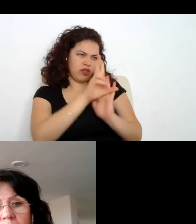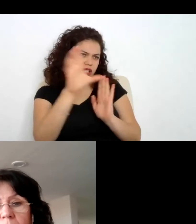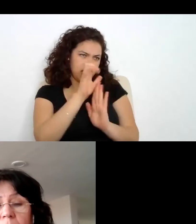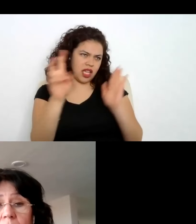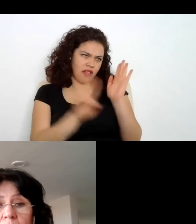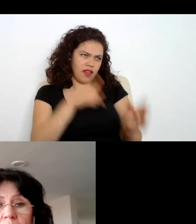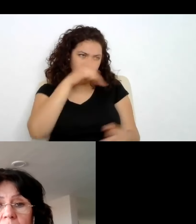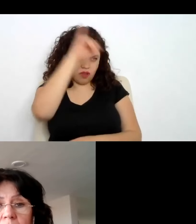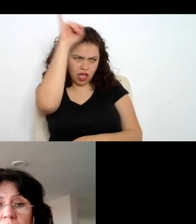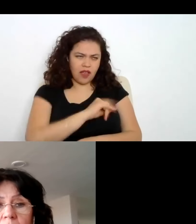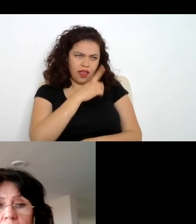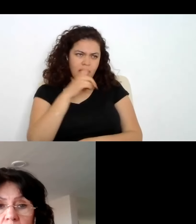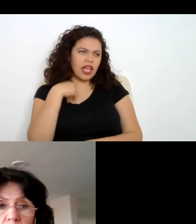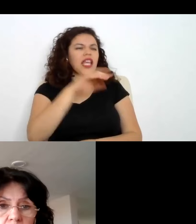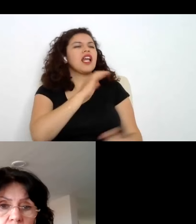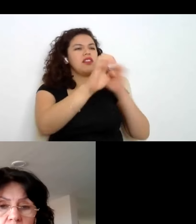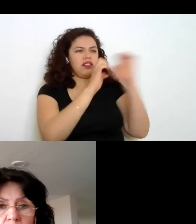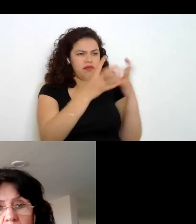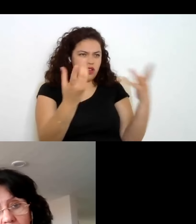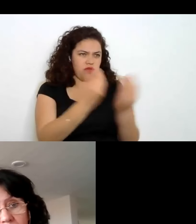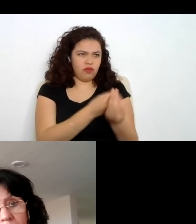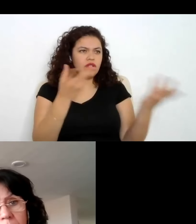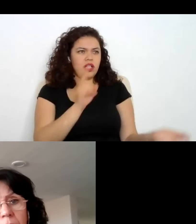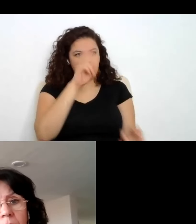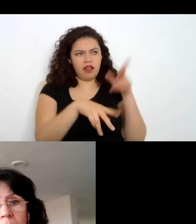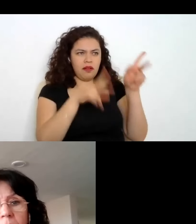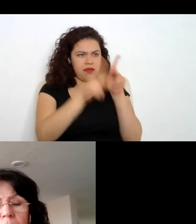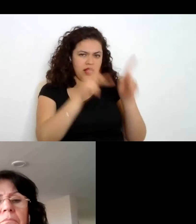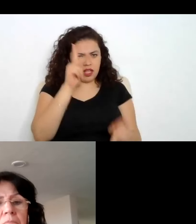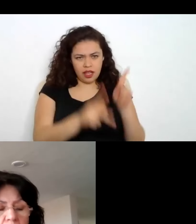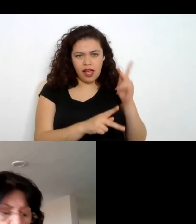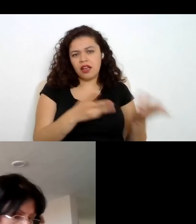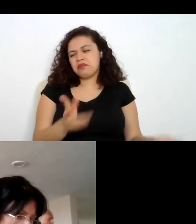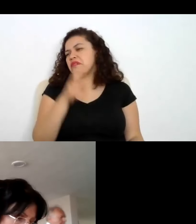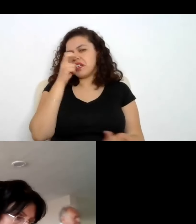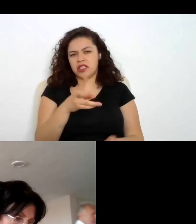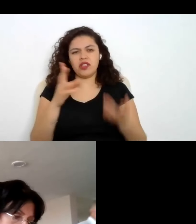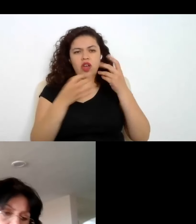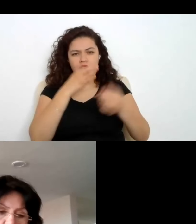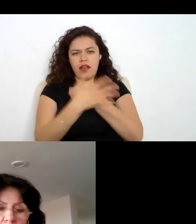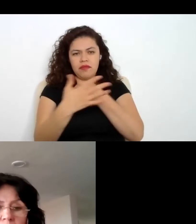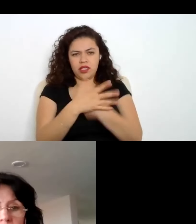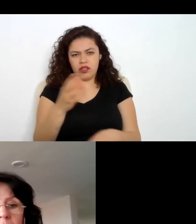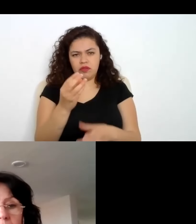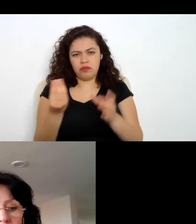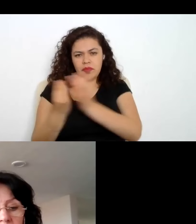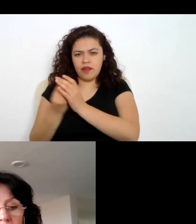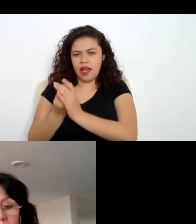a ser tu jefe quiere tener una entrevista contigo y pues ahí están platicando, no, ahí no habría un aviso de privacidad previo,